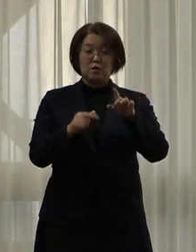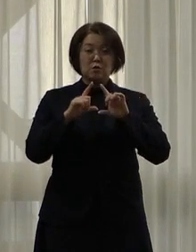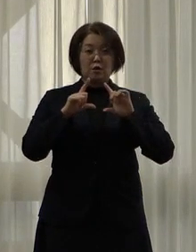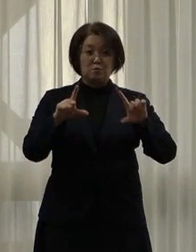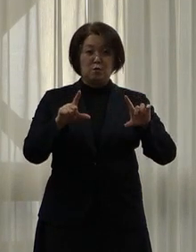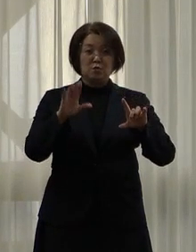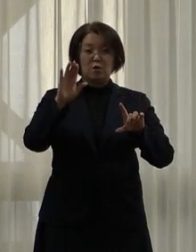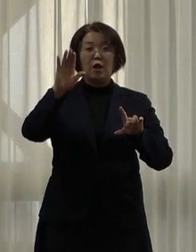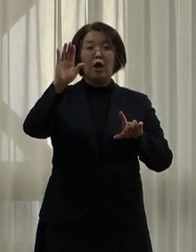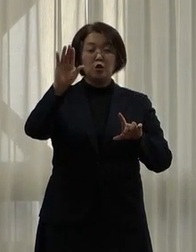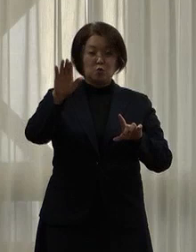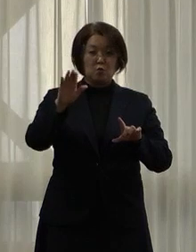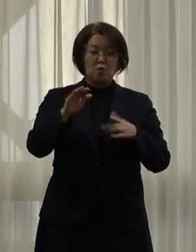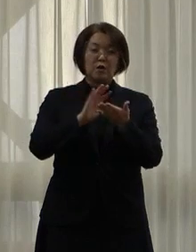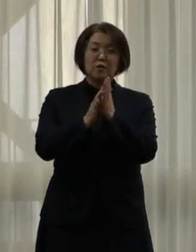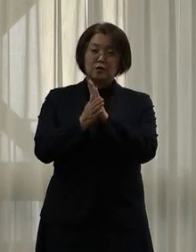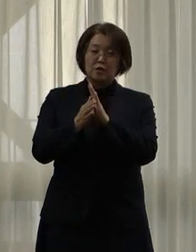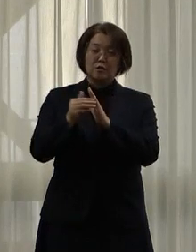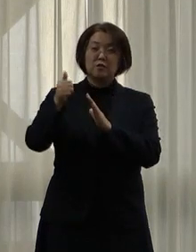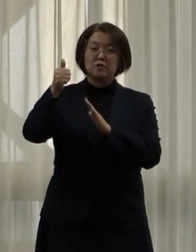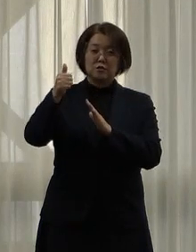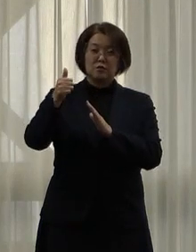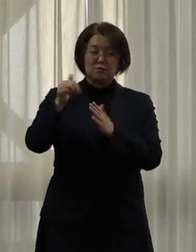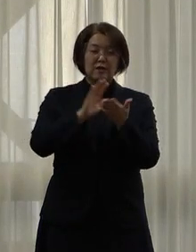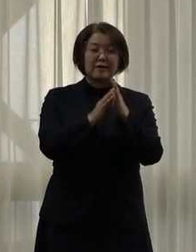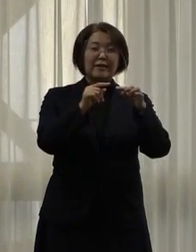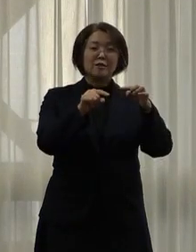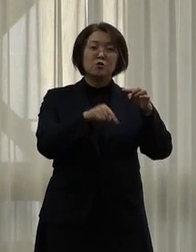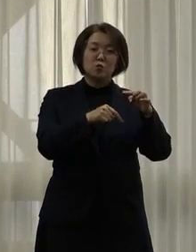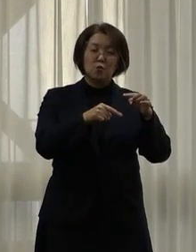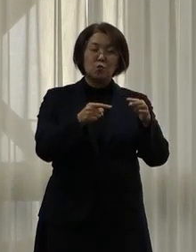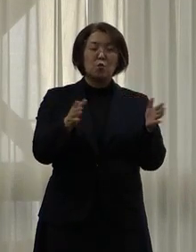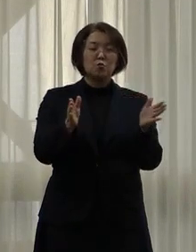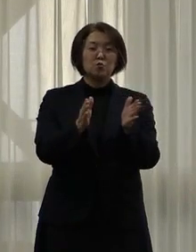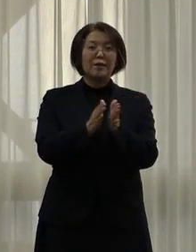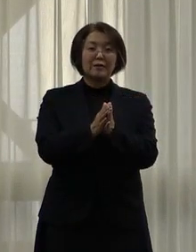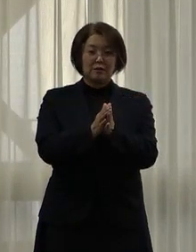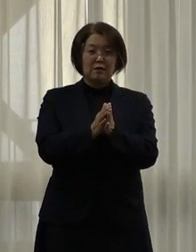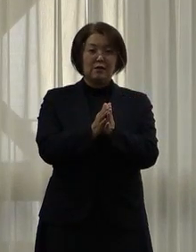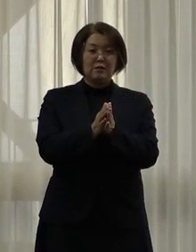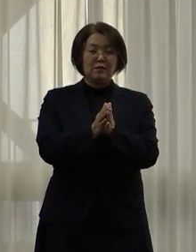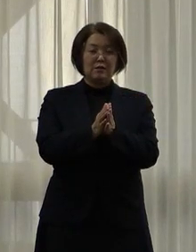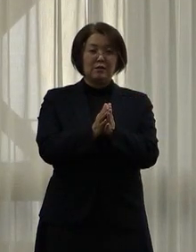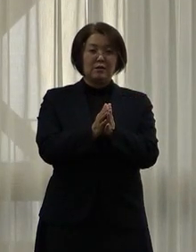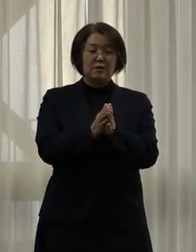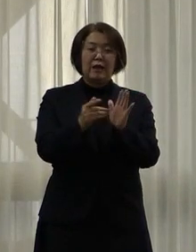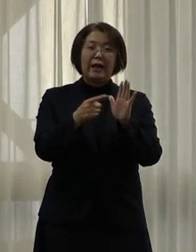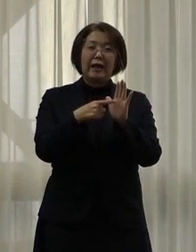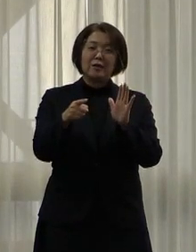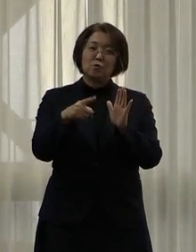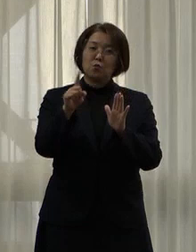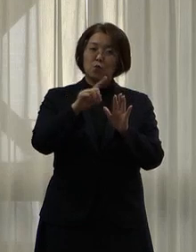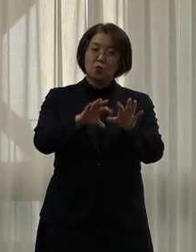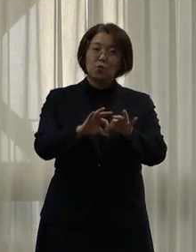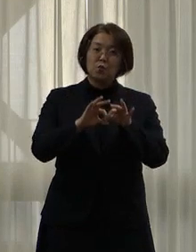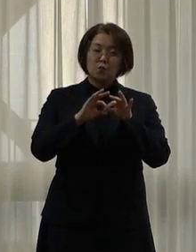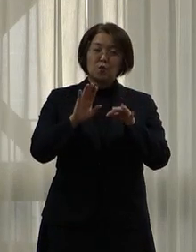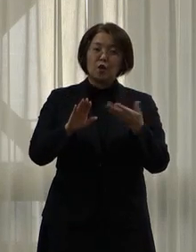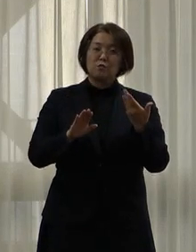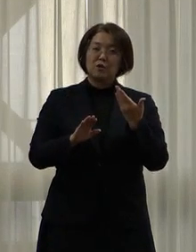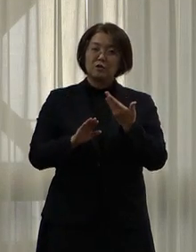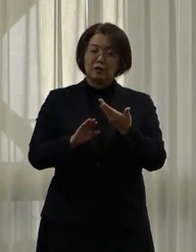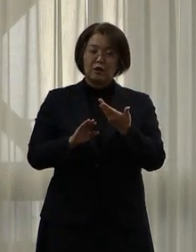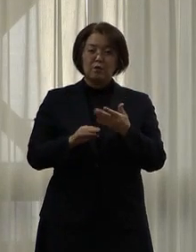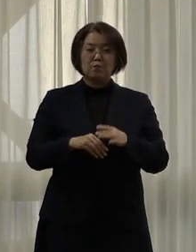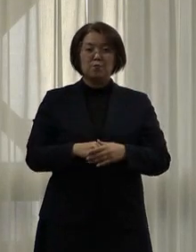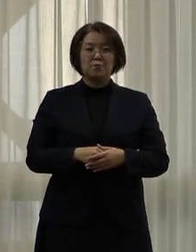市あるいは県も県庁にということも含めてなんですけれども、どういうような反応があったかっていうもの